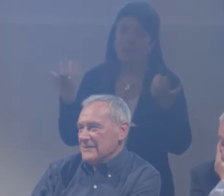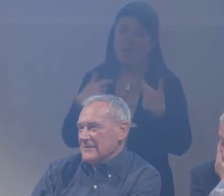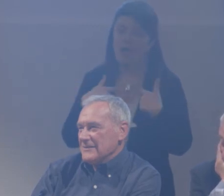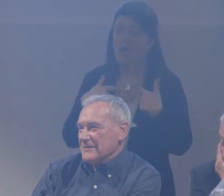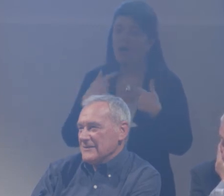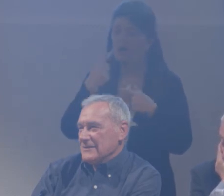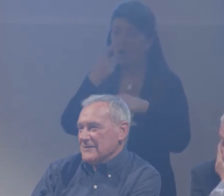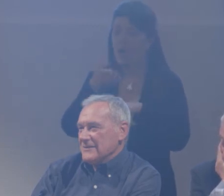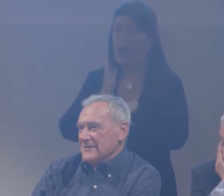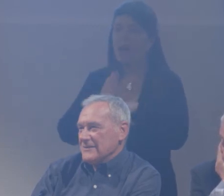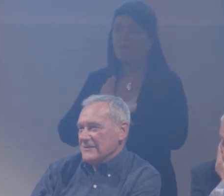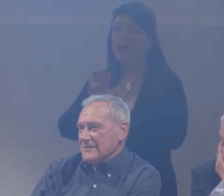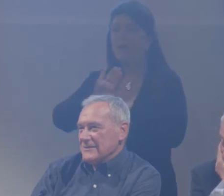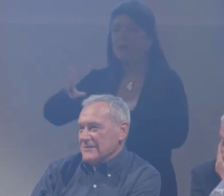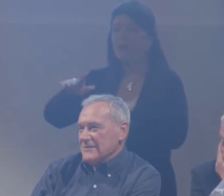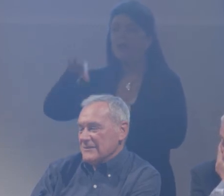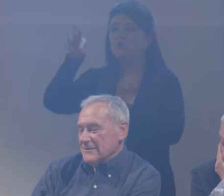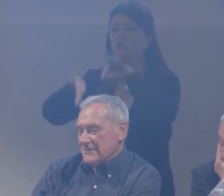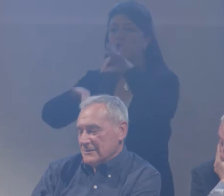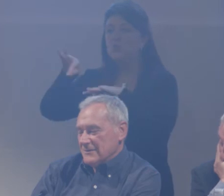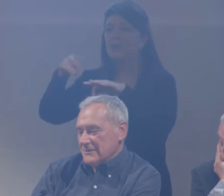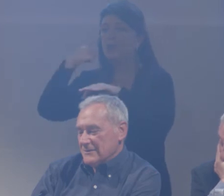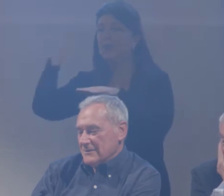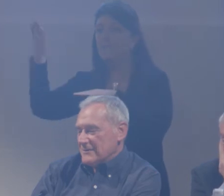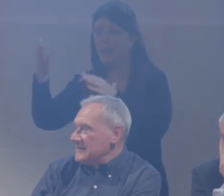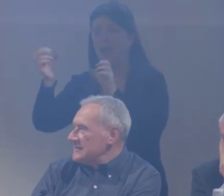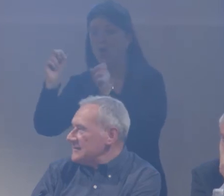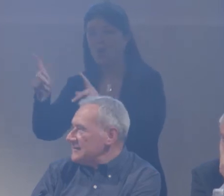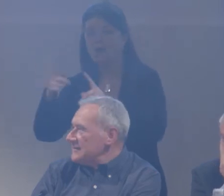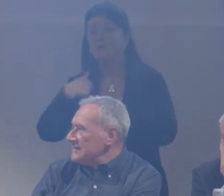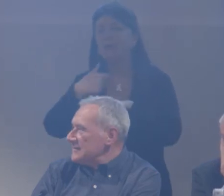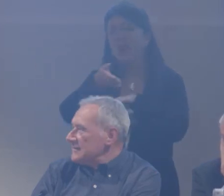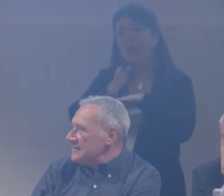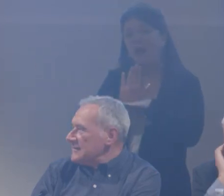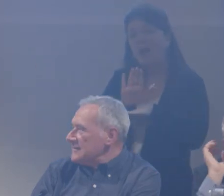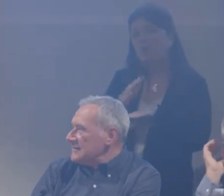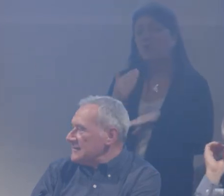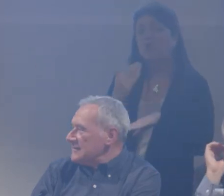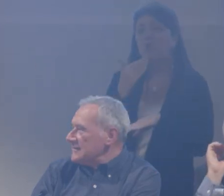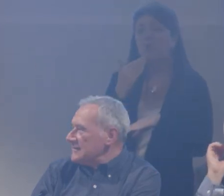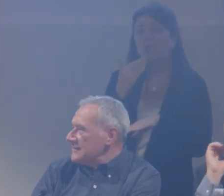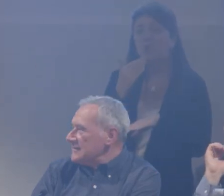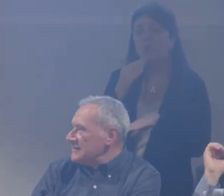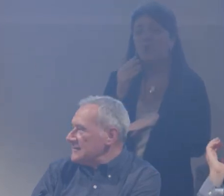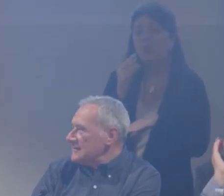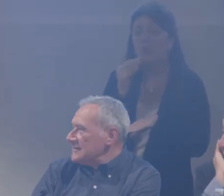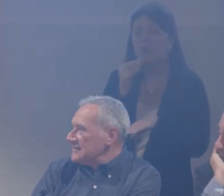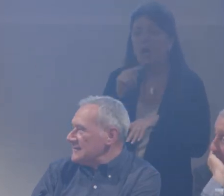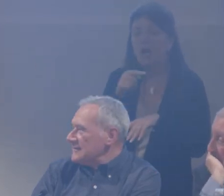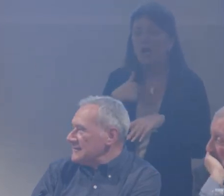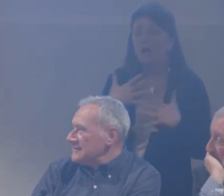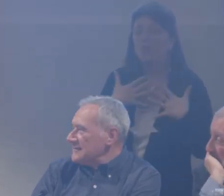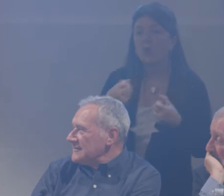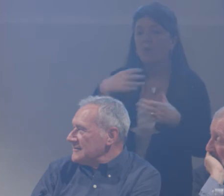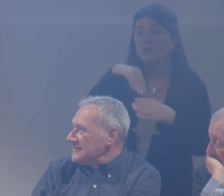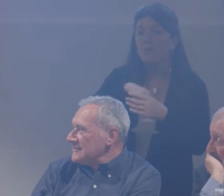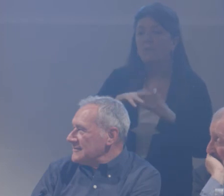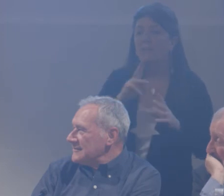lato giuridico, ovviamente penale va bene, però è il lato umano che mi appassiona. E c'è un